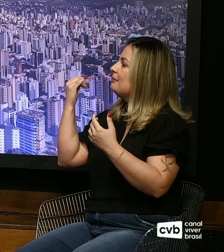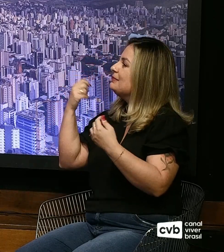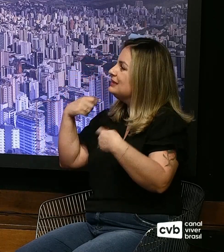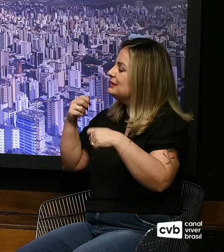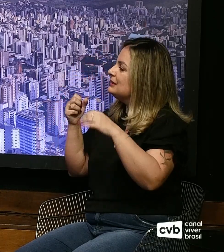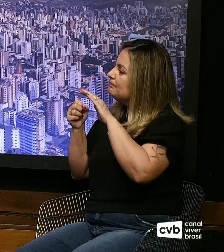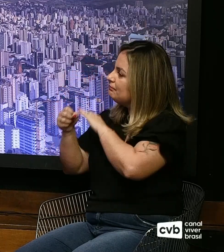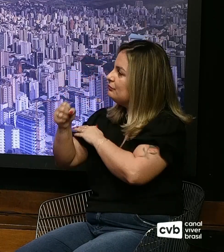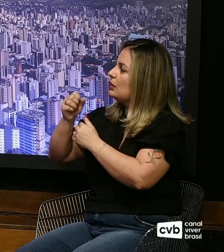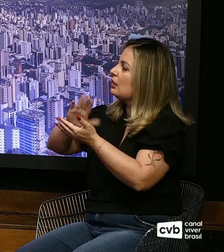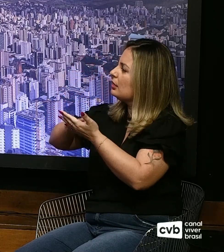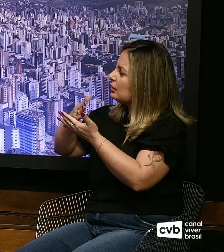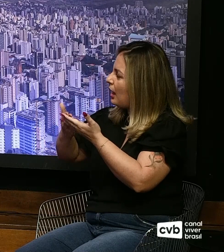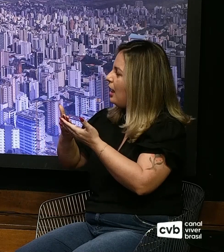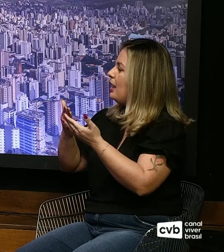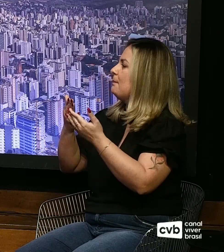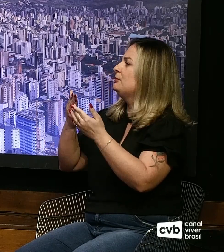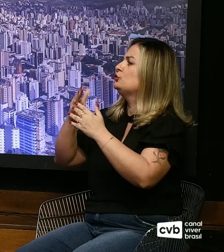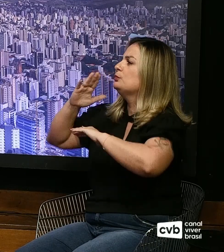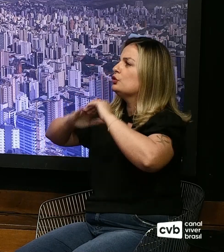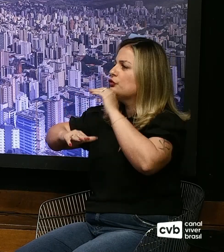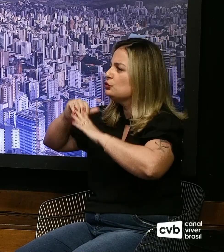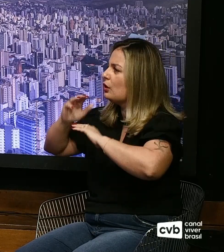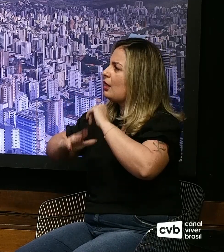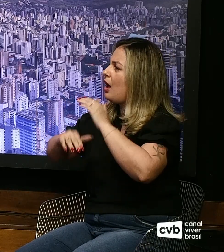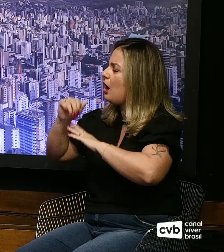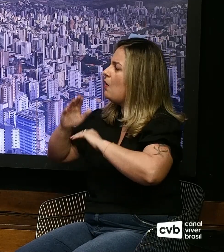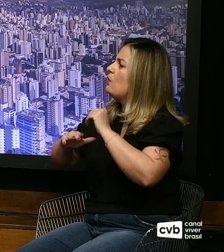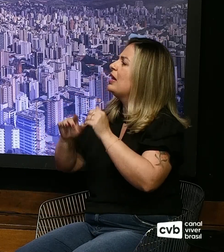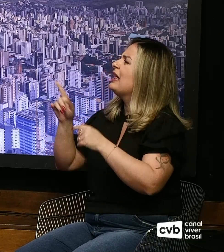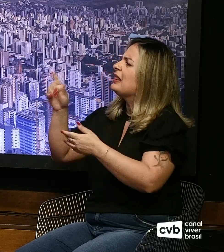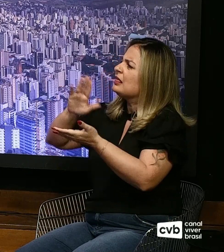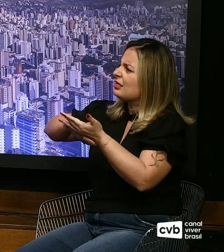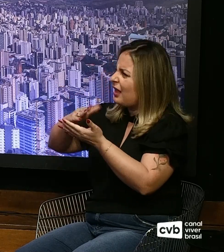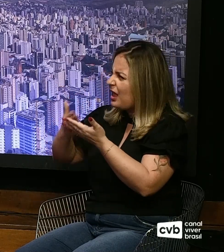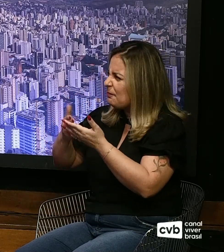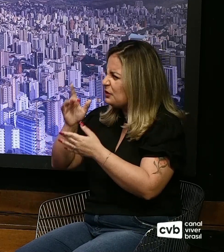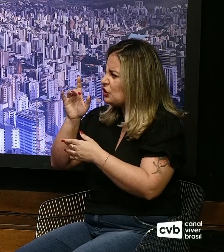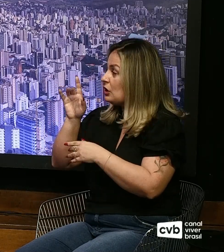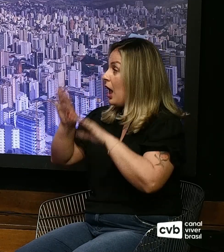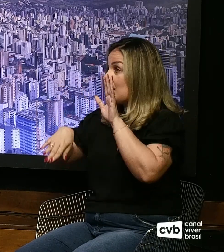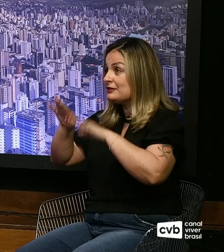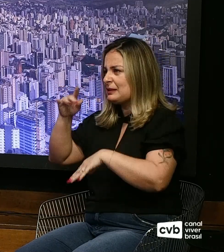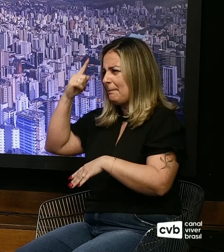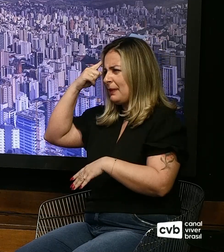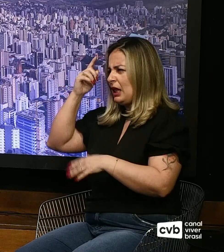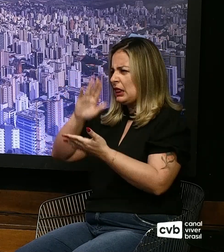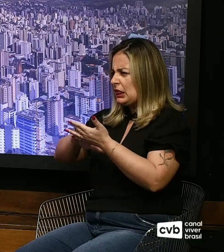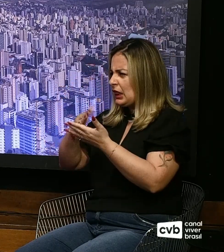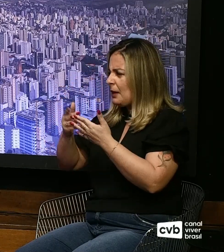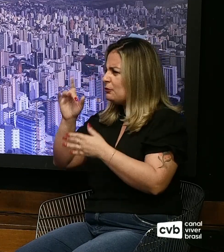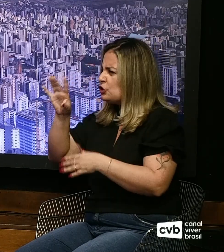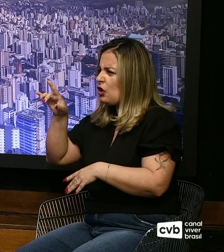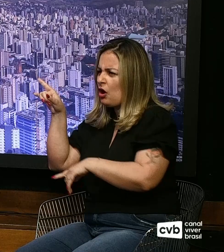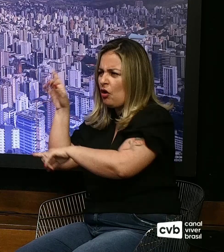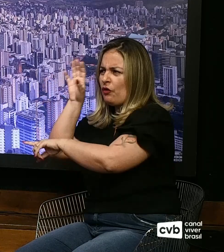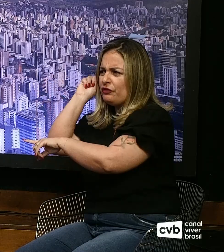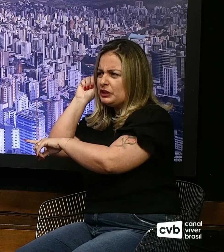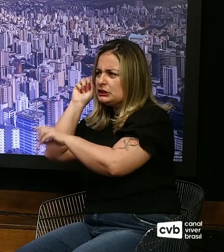a gente sabe que tem a presença de intérpretes em diversos espaços, mas o intérprete também